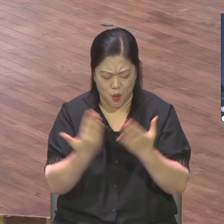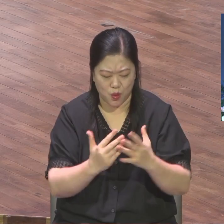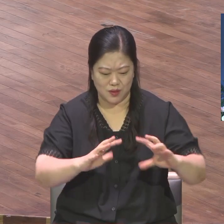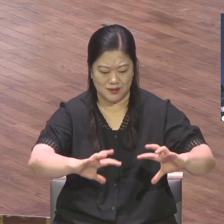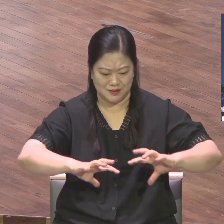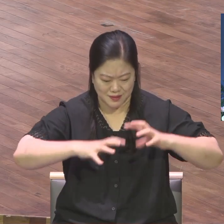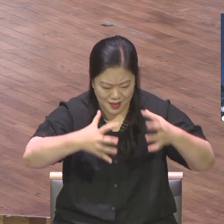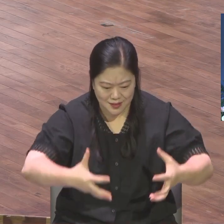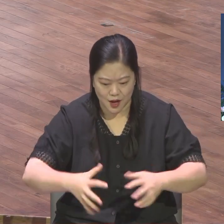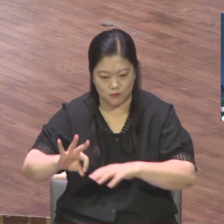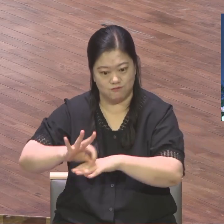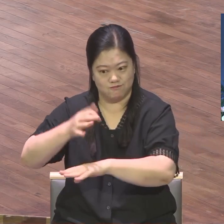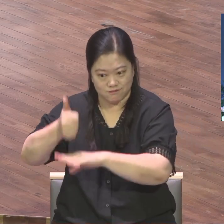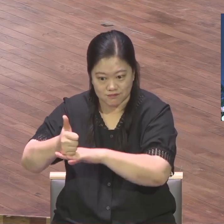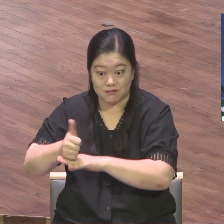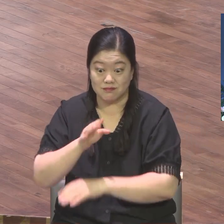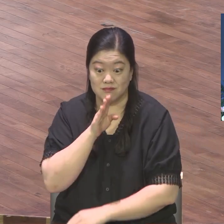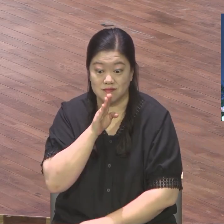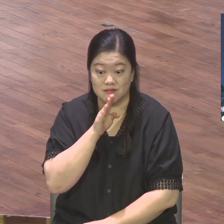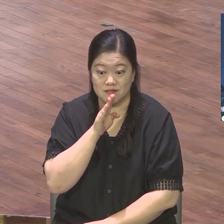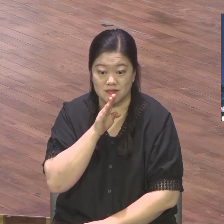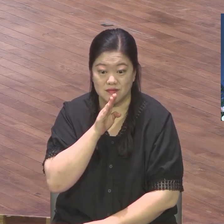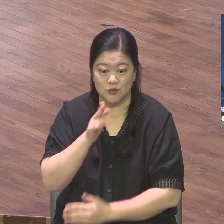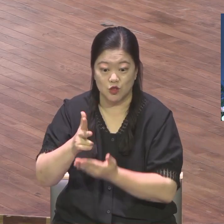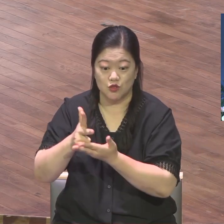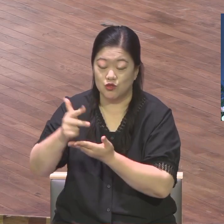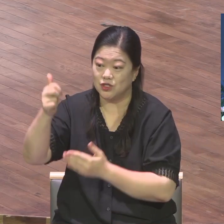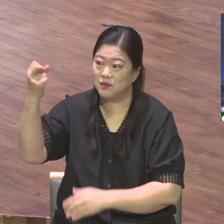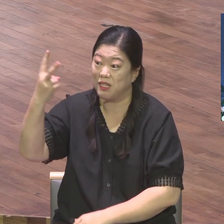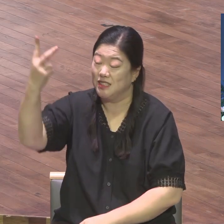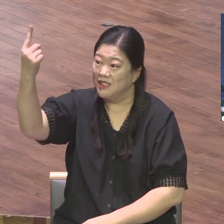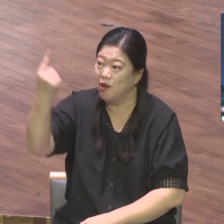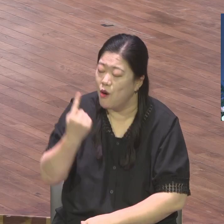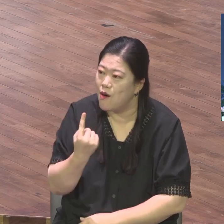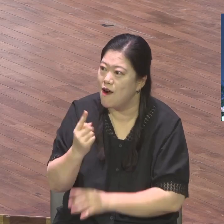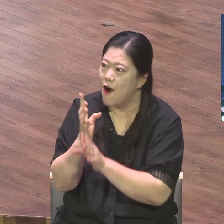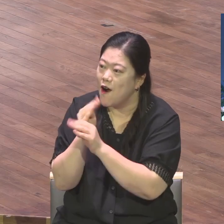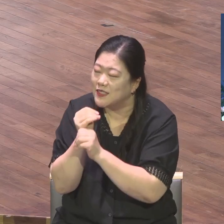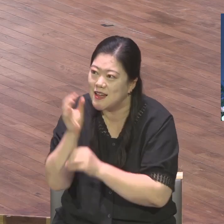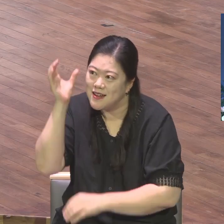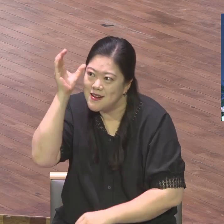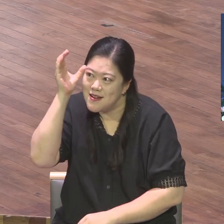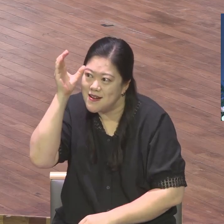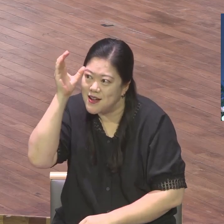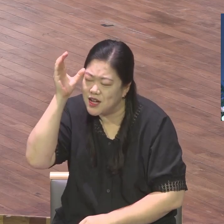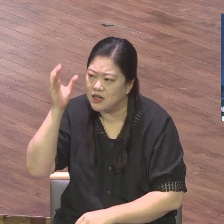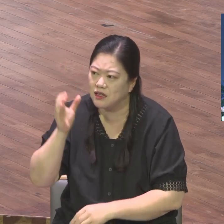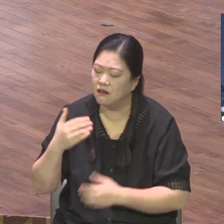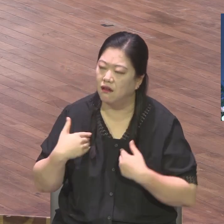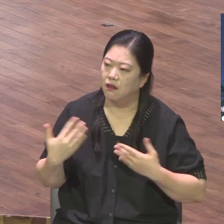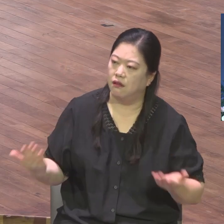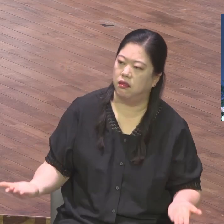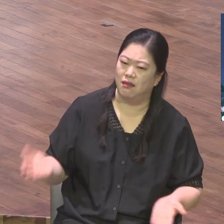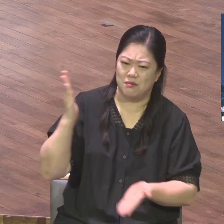세상의 왕이시라. 주님 다시 오실 그때를 바라보고 나는 일어나 달려가리라.